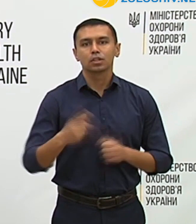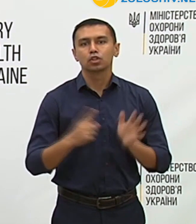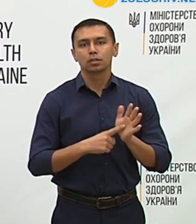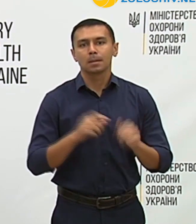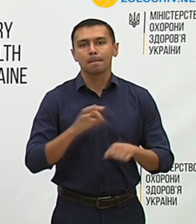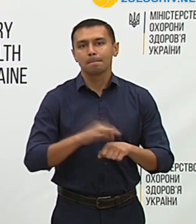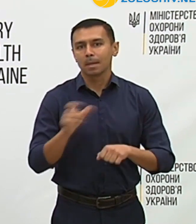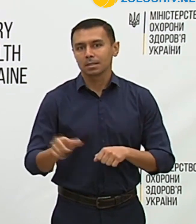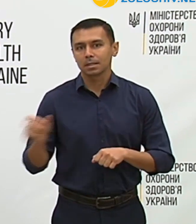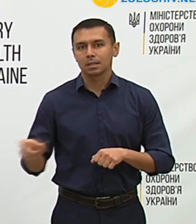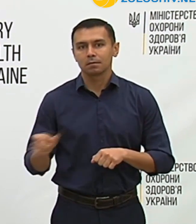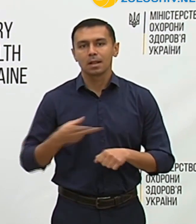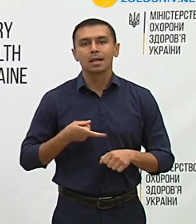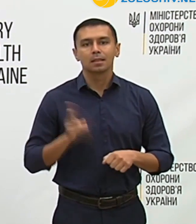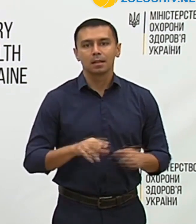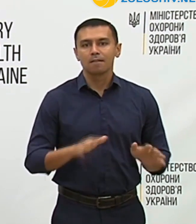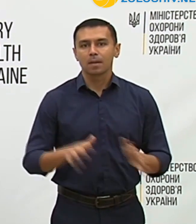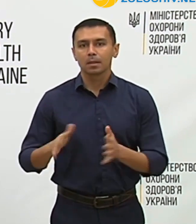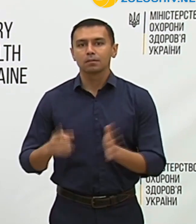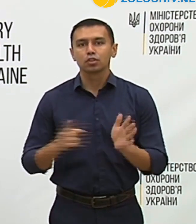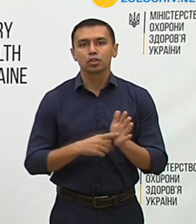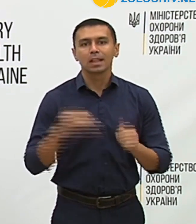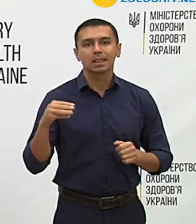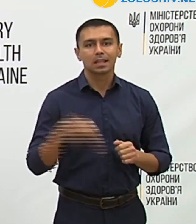145336 пацієнтів, а летальних випадків